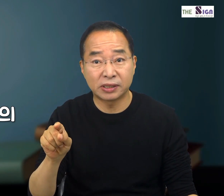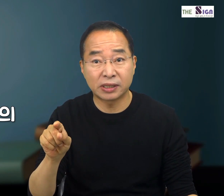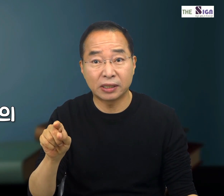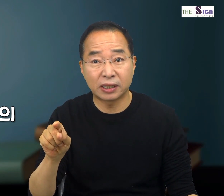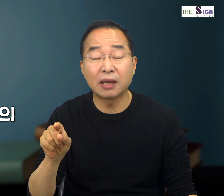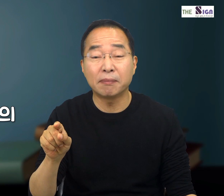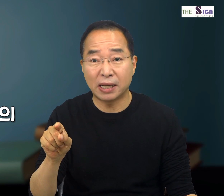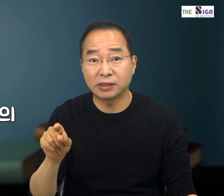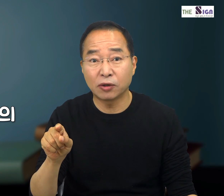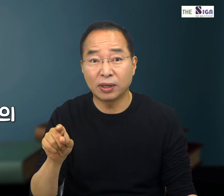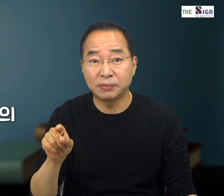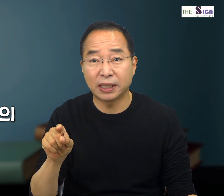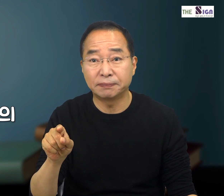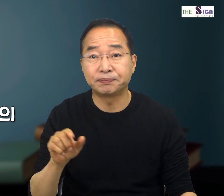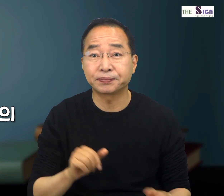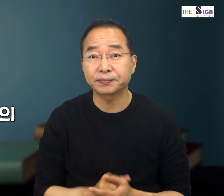지칭할 때 많이 사용합니다.